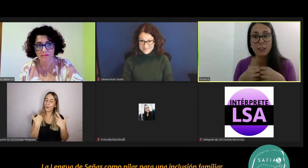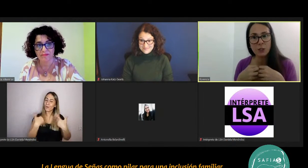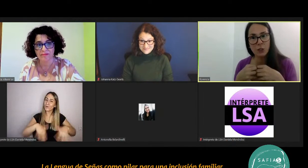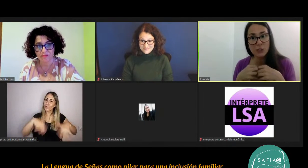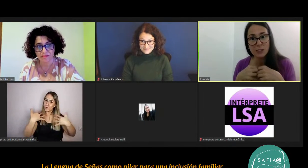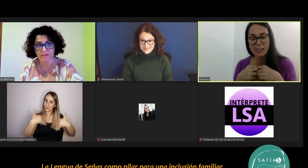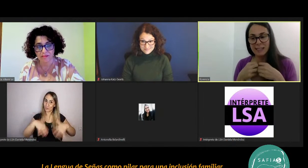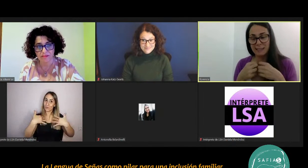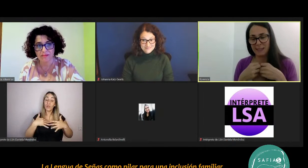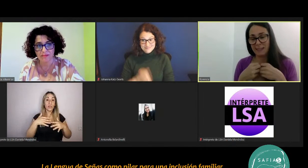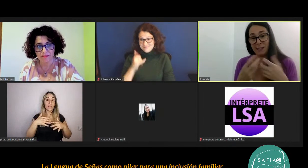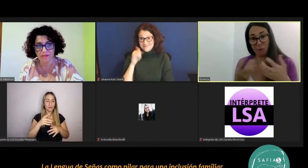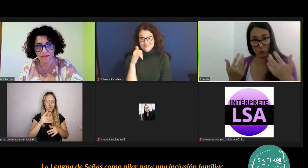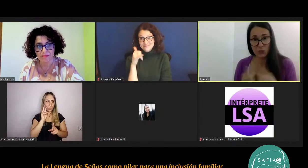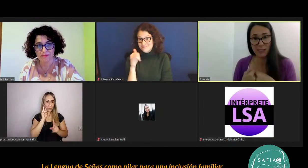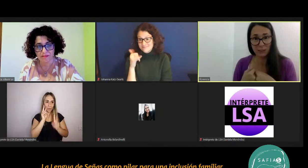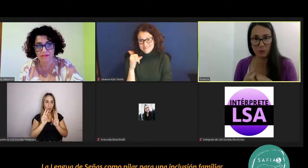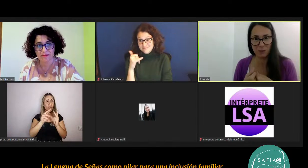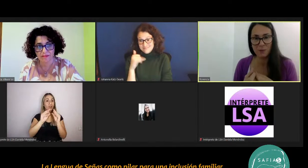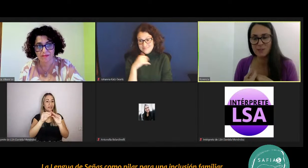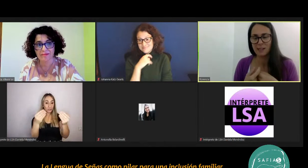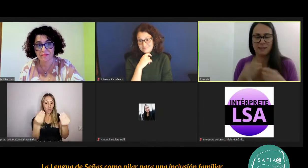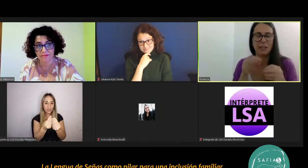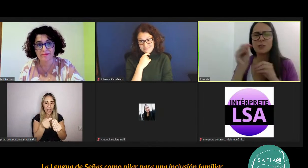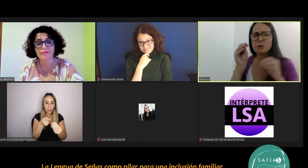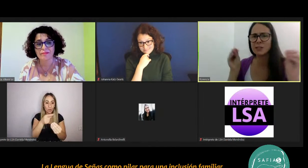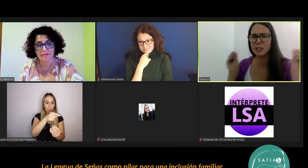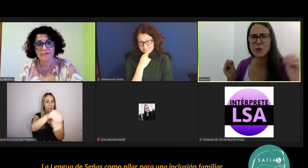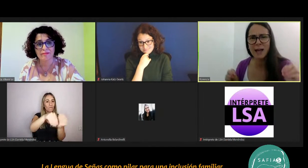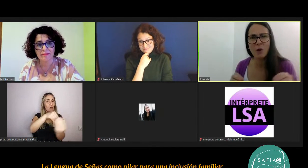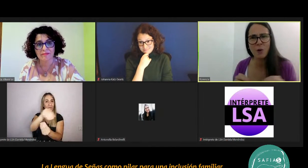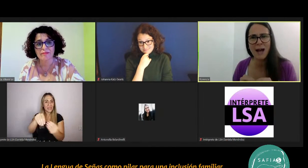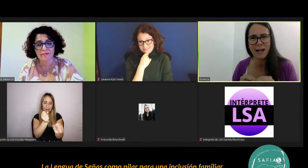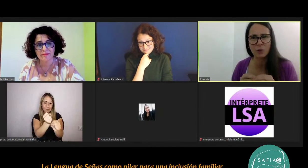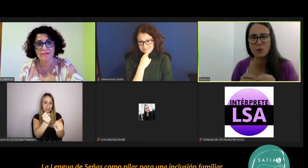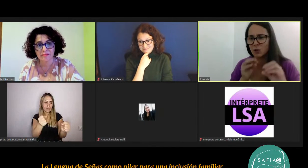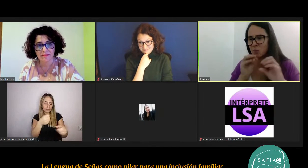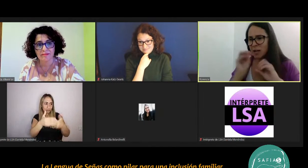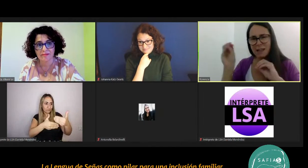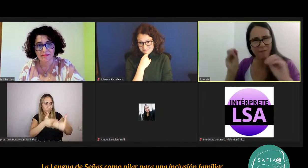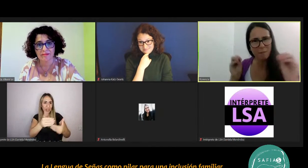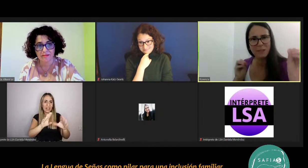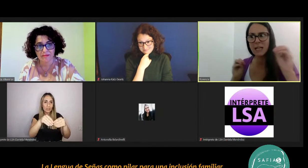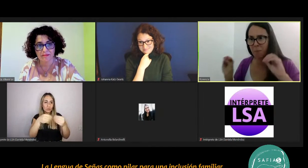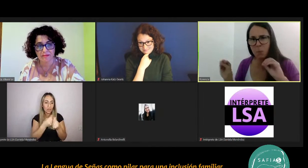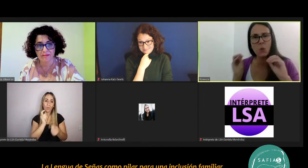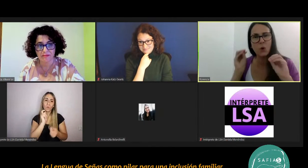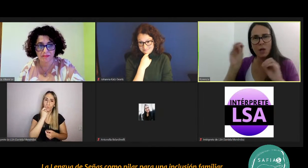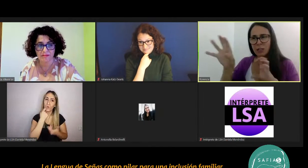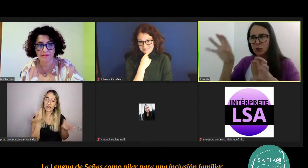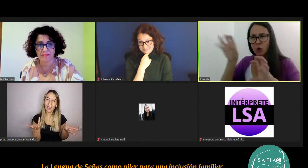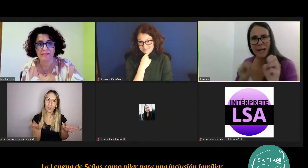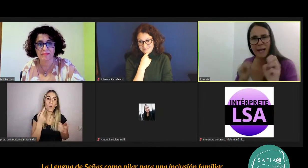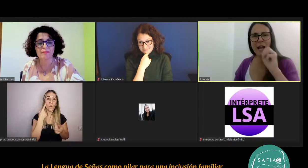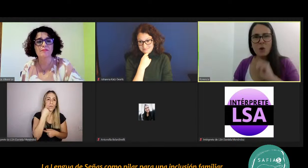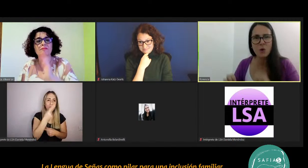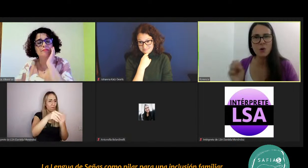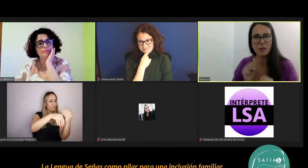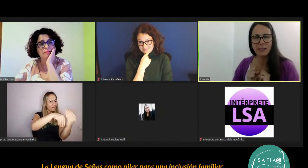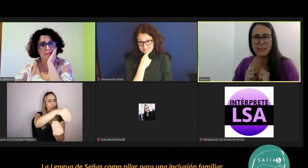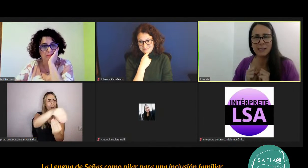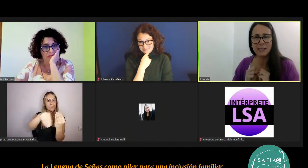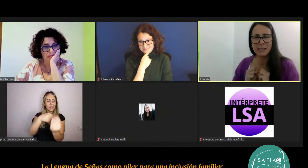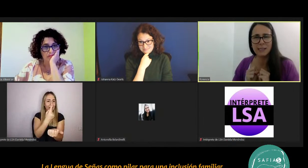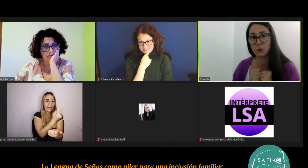muy lindos de devolución que tuvimos de lo que sucedió en cada hogar, ¿no? De cómo cada familia pudo tomar